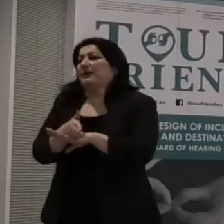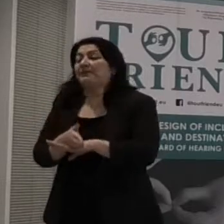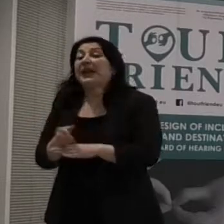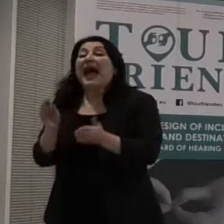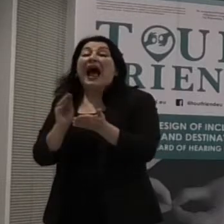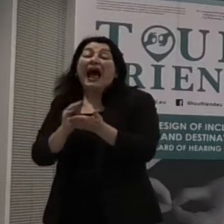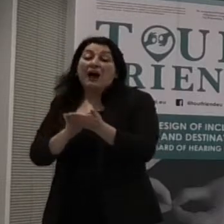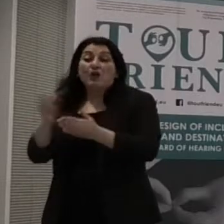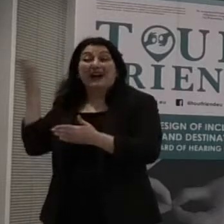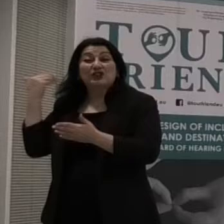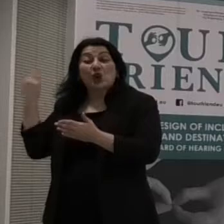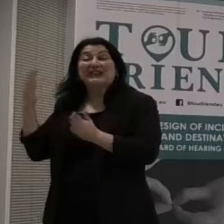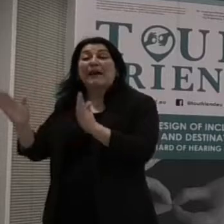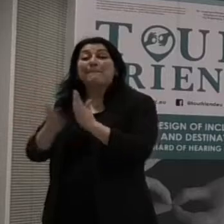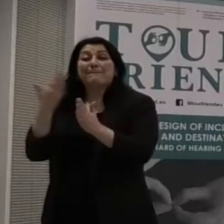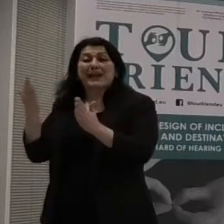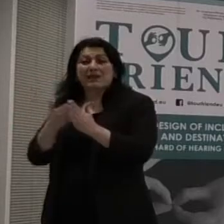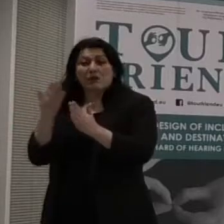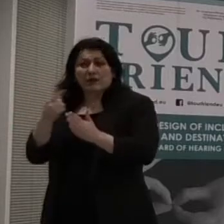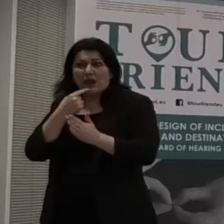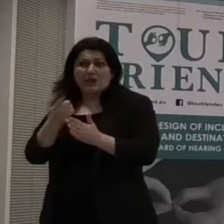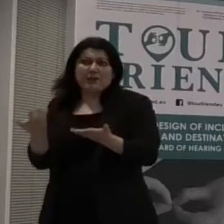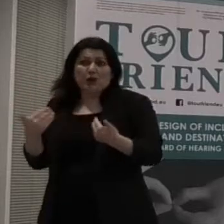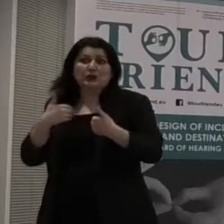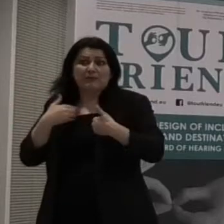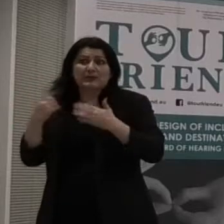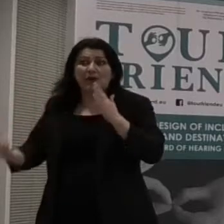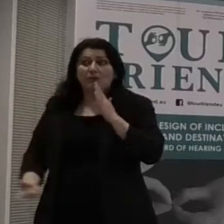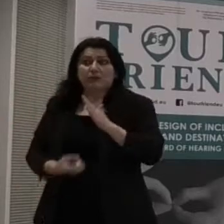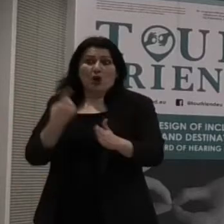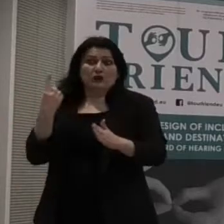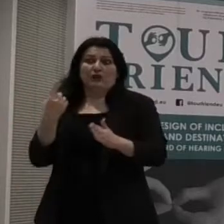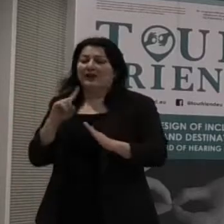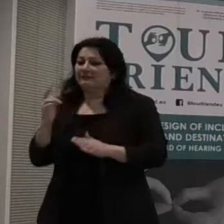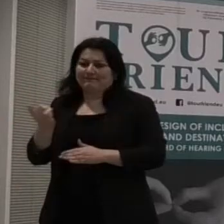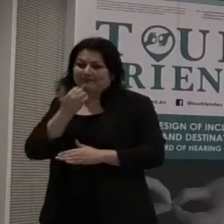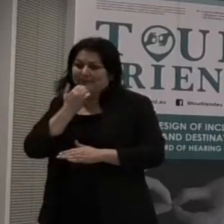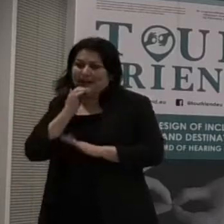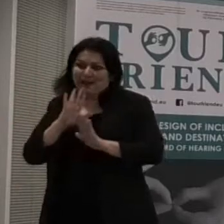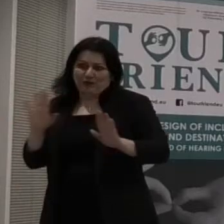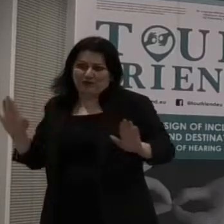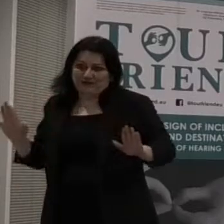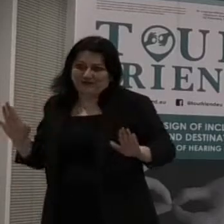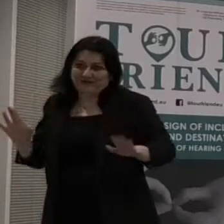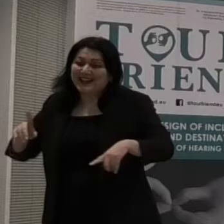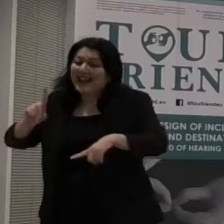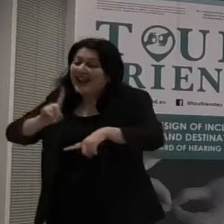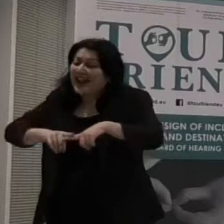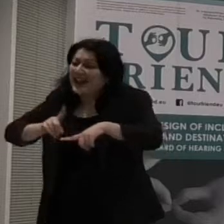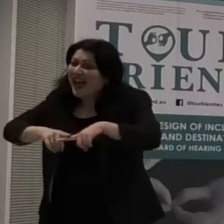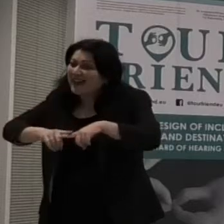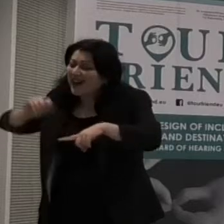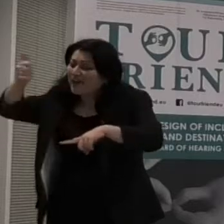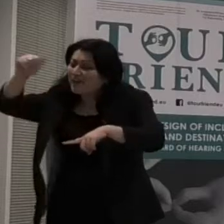περιοδικά, είπαν ότι ήμασταν οι πρώτοι οι οποίοι κάναμε αυτές τις ξεναγήσεις, το οποίο όμως είναι λάθος, γιατί στην Ελλάδα οι πρώτες ξεναγήσεις